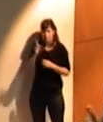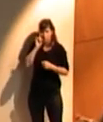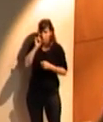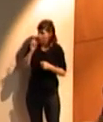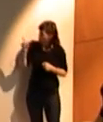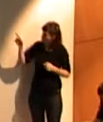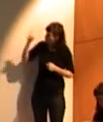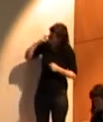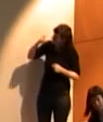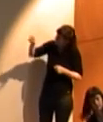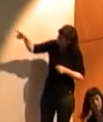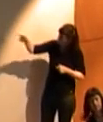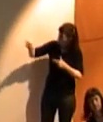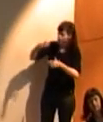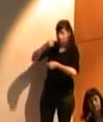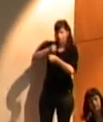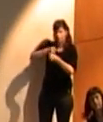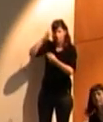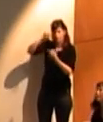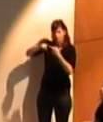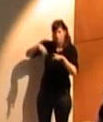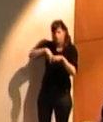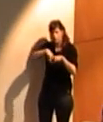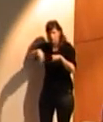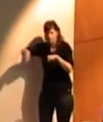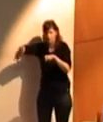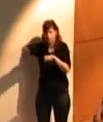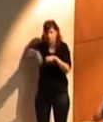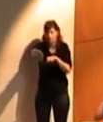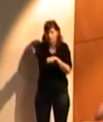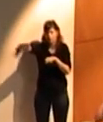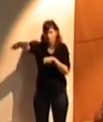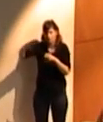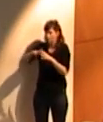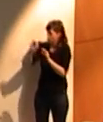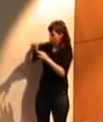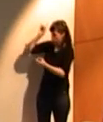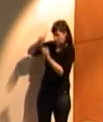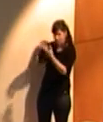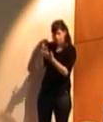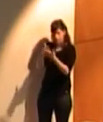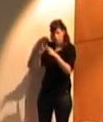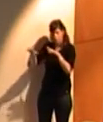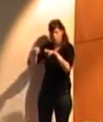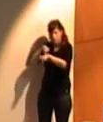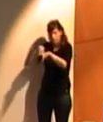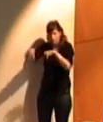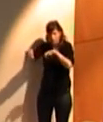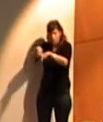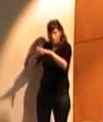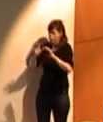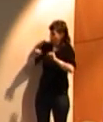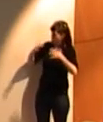effectivement qu'ils ont également travaillé sur la dimension déambulatoire, enfin, de la déambulation. L'idée, c'est de pouvoir se balader, se